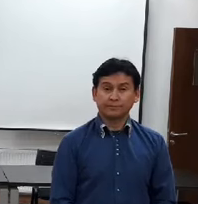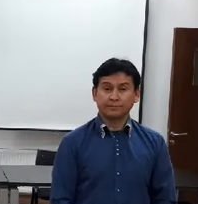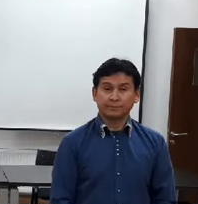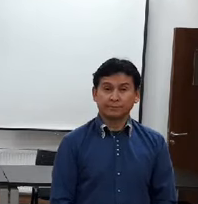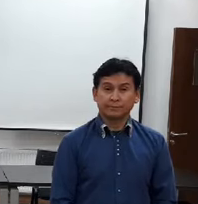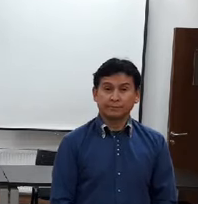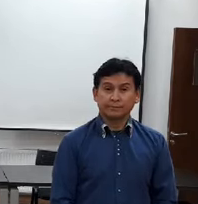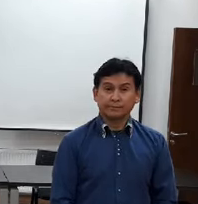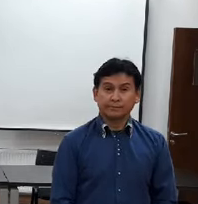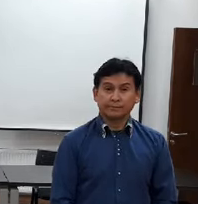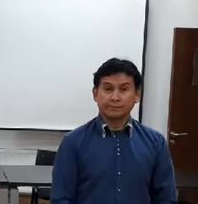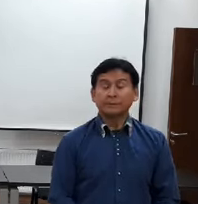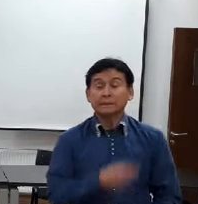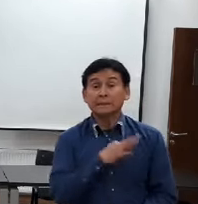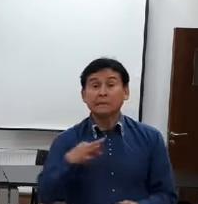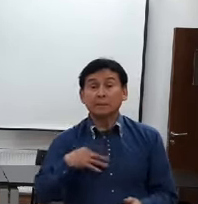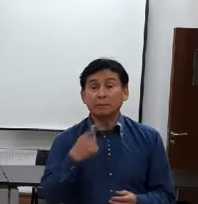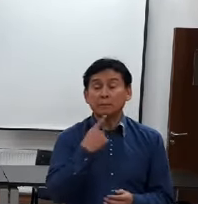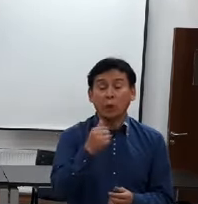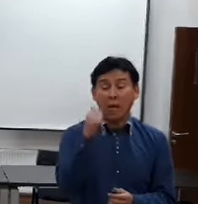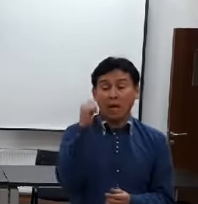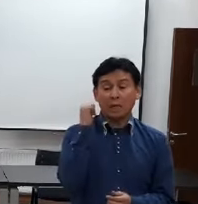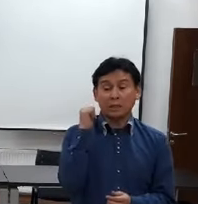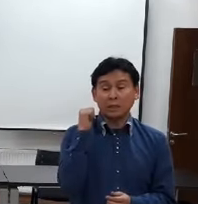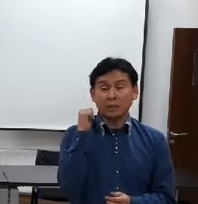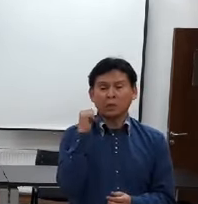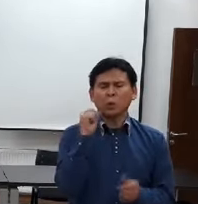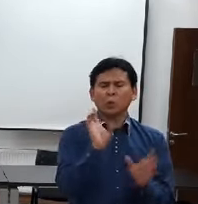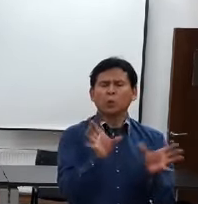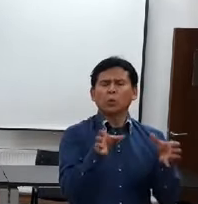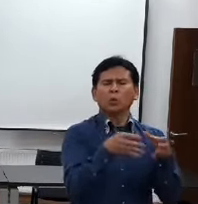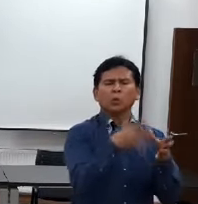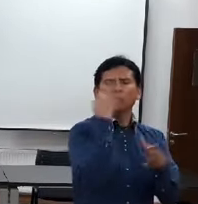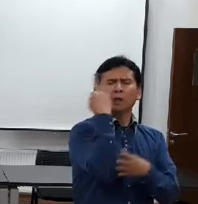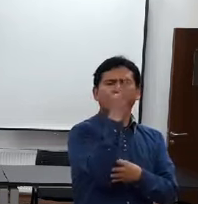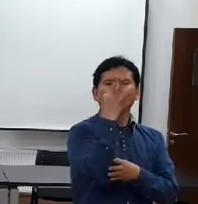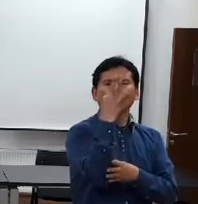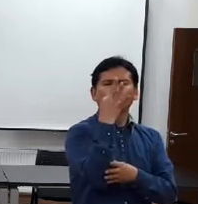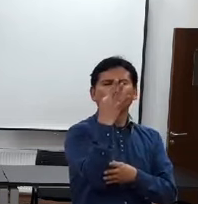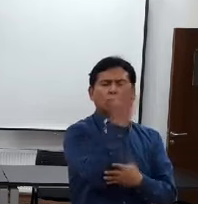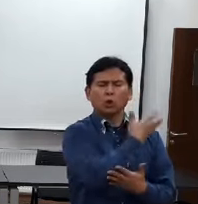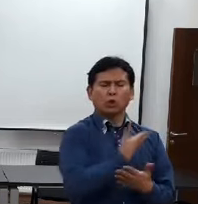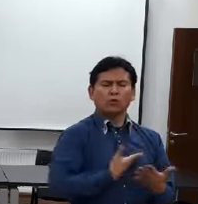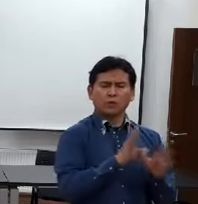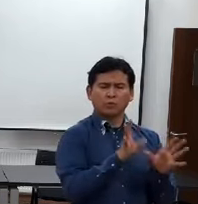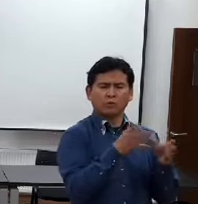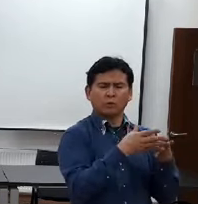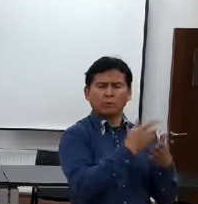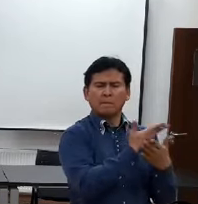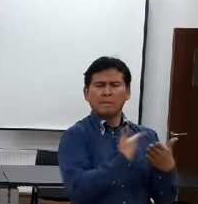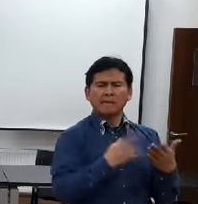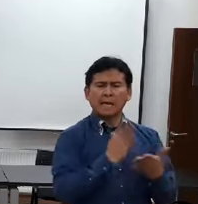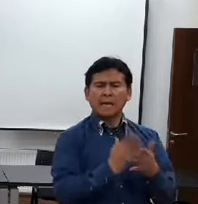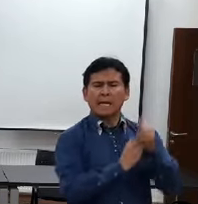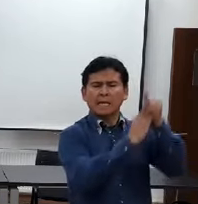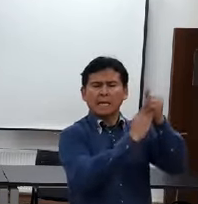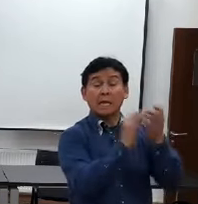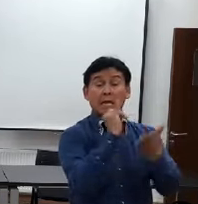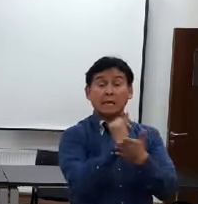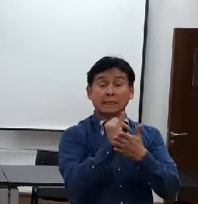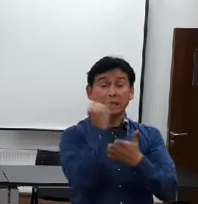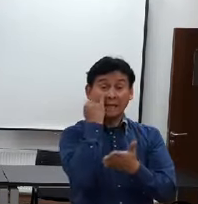si selemi bueno el día de ayer hubo un gabinete ampliado aquí en Coyhaique que entendemos fue presidido por la